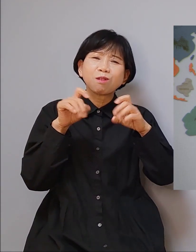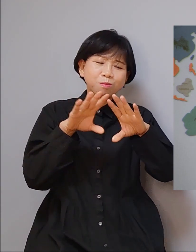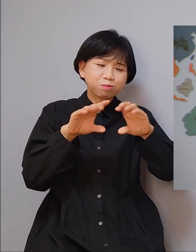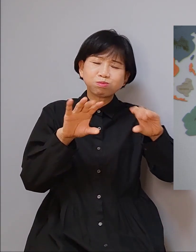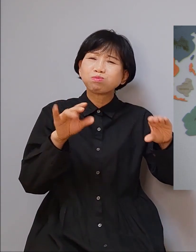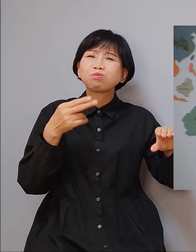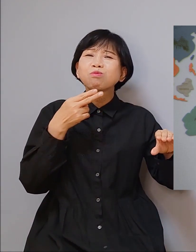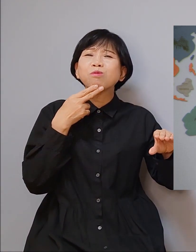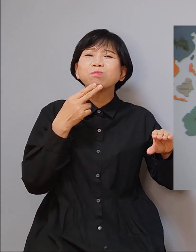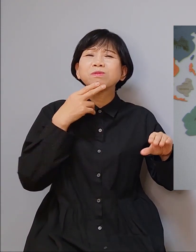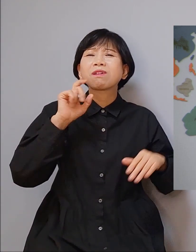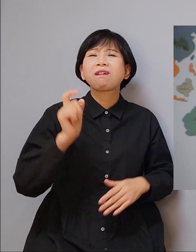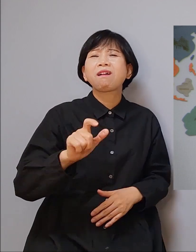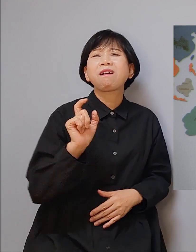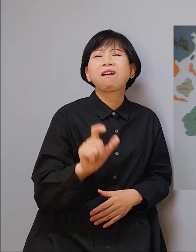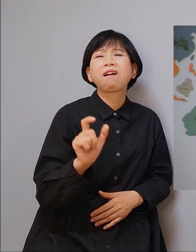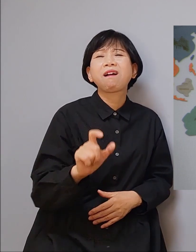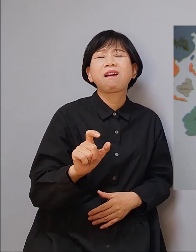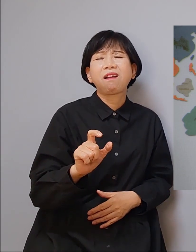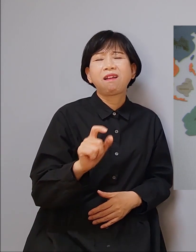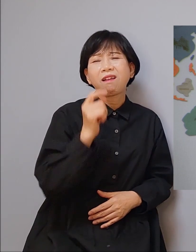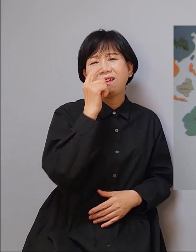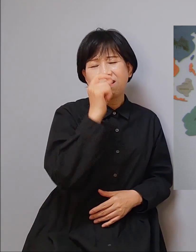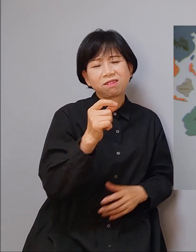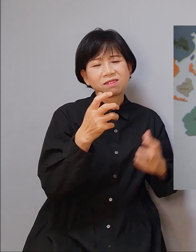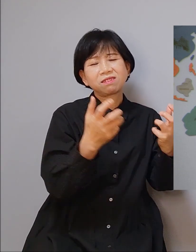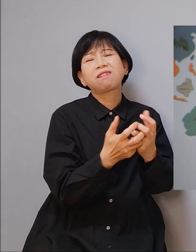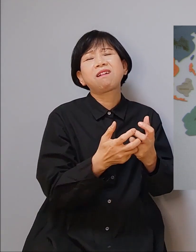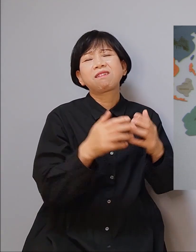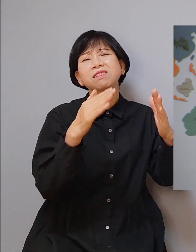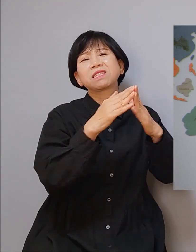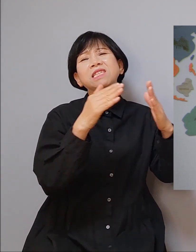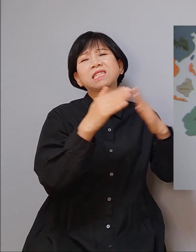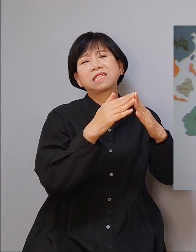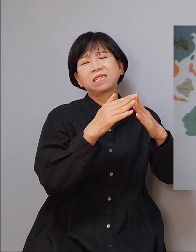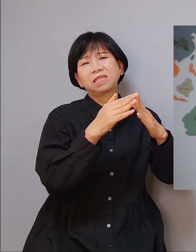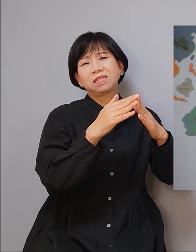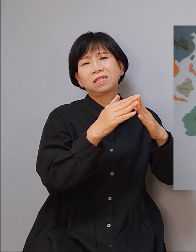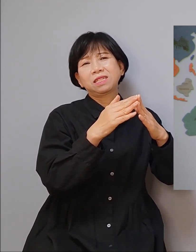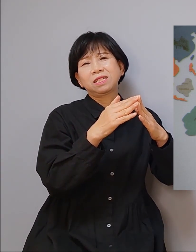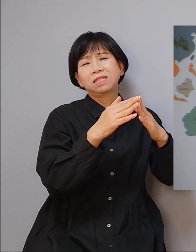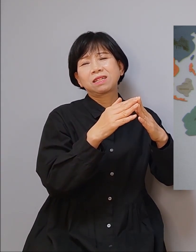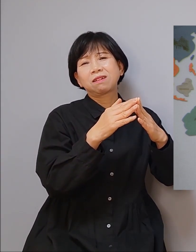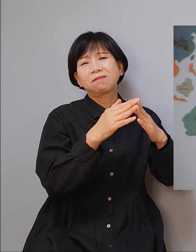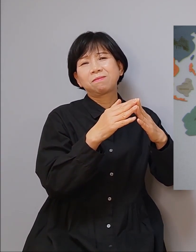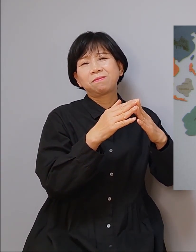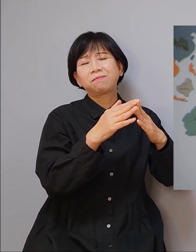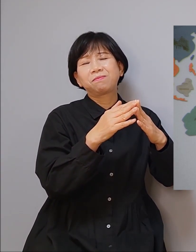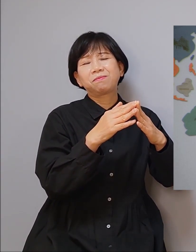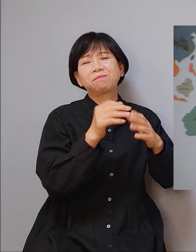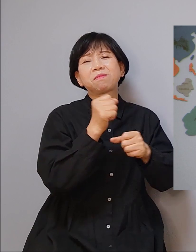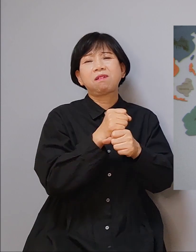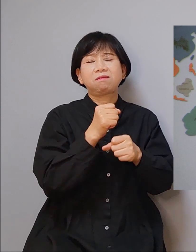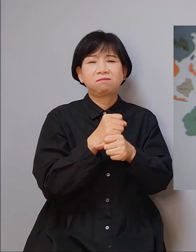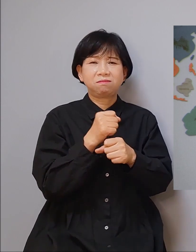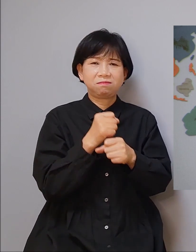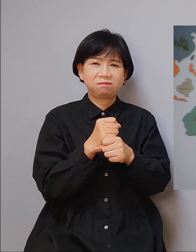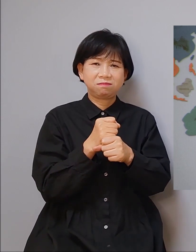전부 치워서 가장 열악한 환경이 되면 어미는 어떻게 할까요? 새끼를 둥지 밖으로 이제는